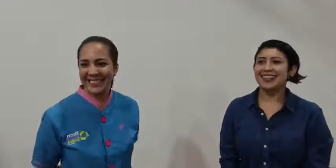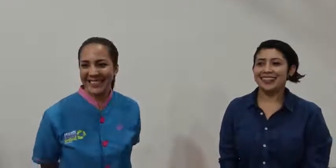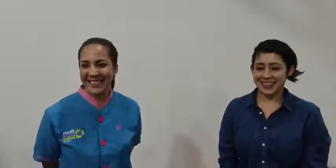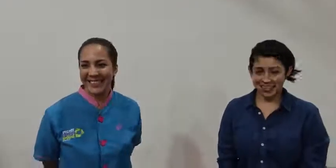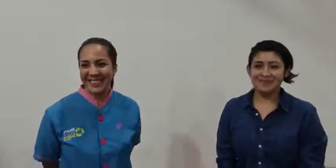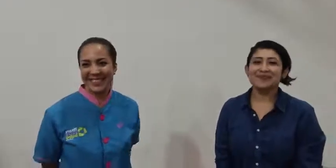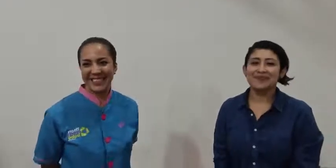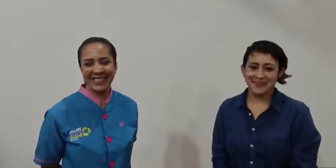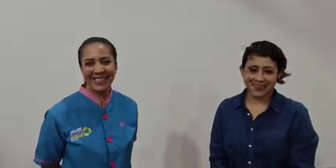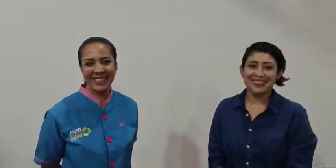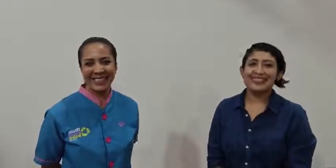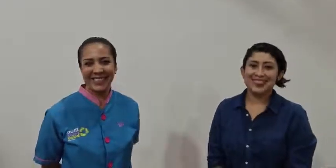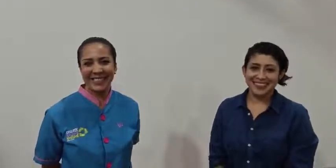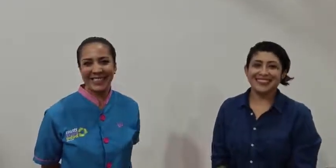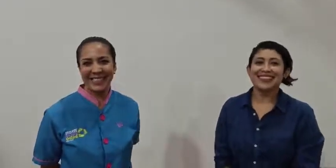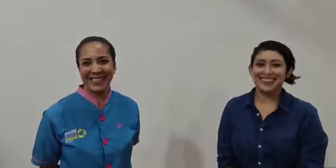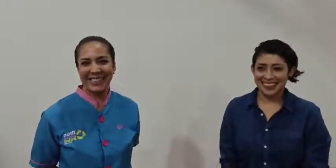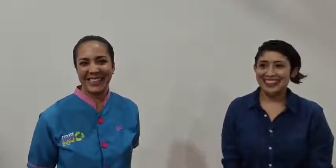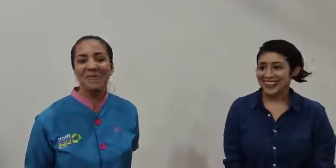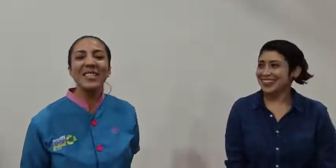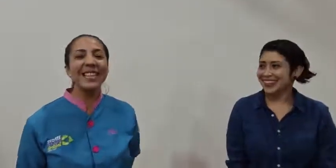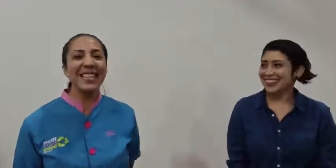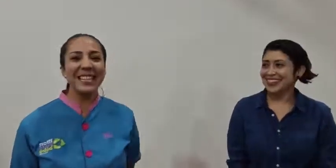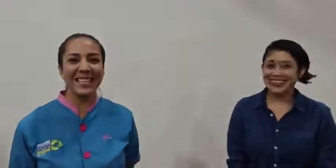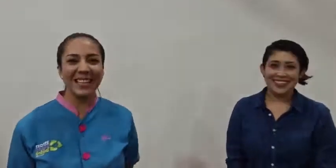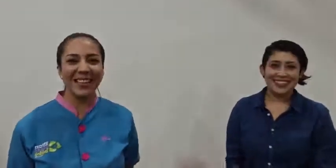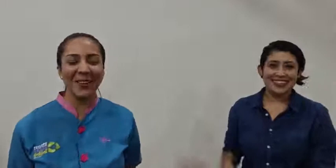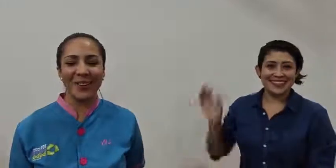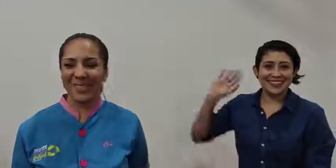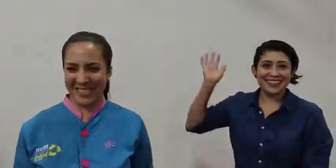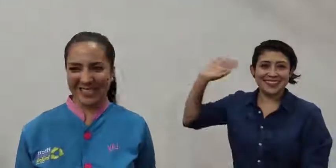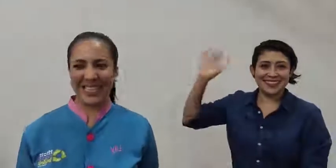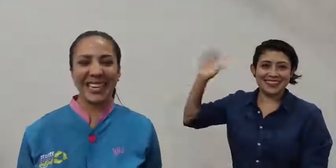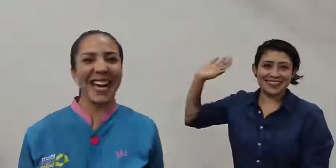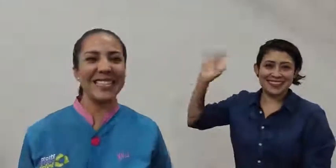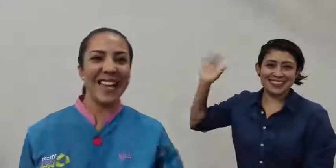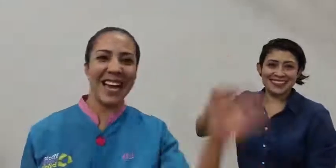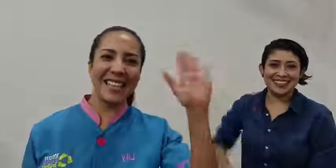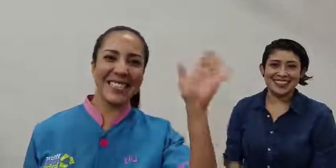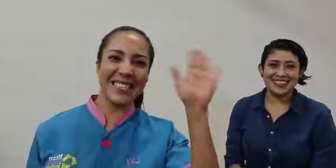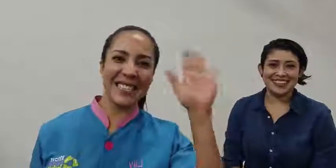Muchas gracias a todos. Gracias. Gracias.